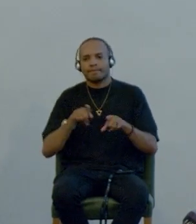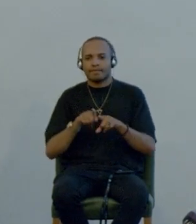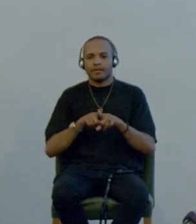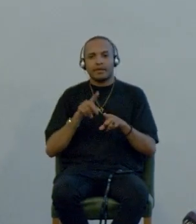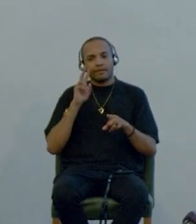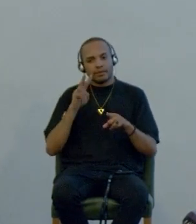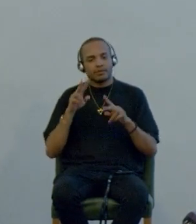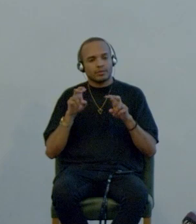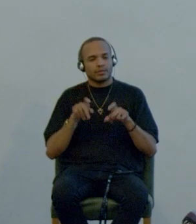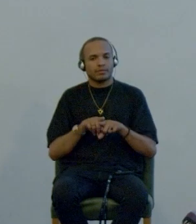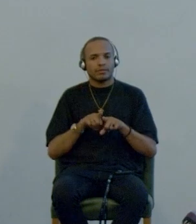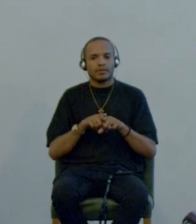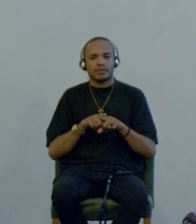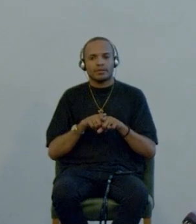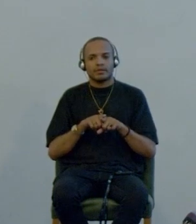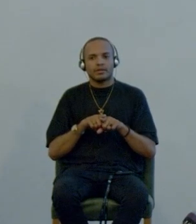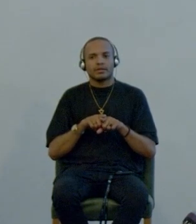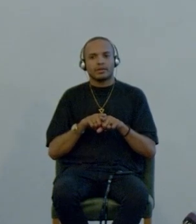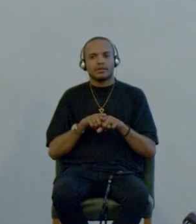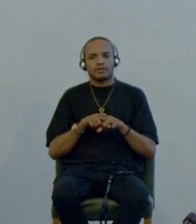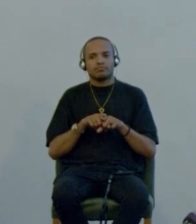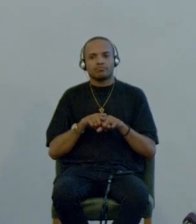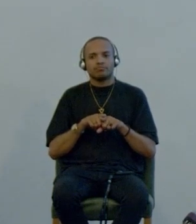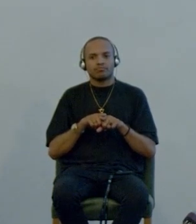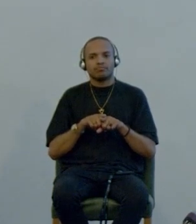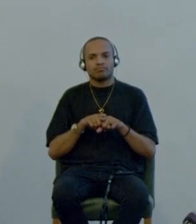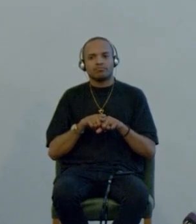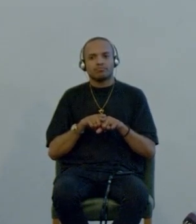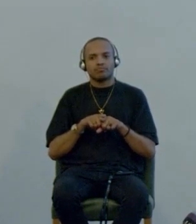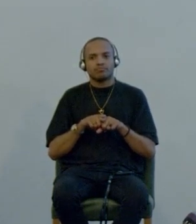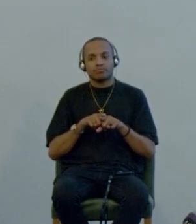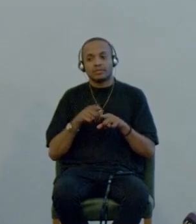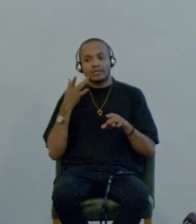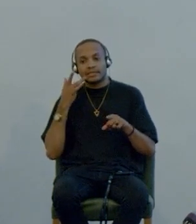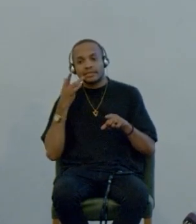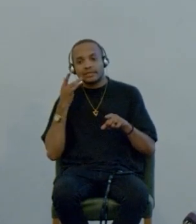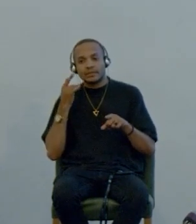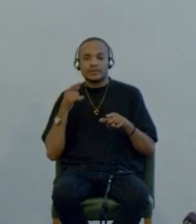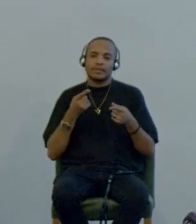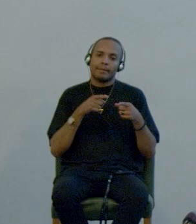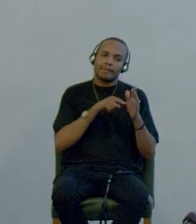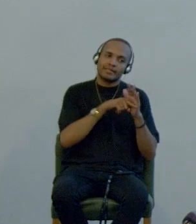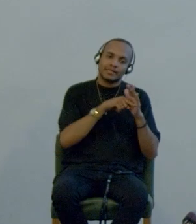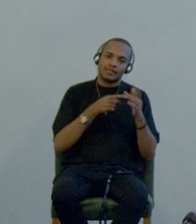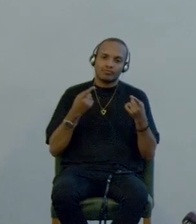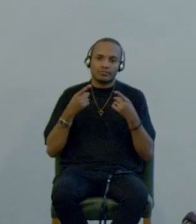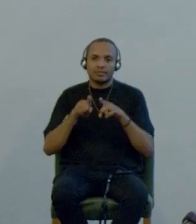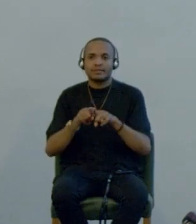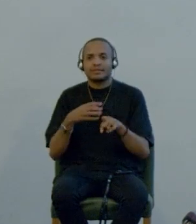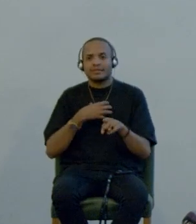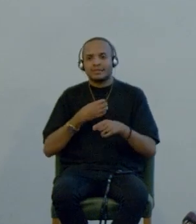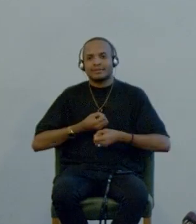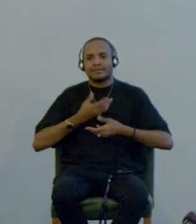deux manières de parler d'espace, c'est deux manières de parler de comment on habite aujourd'hui, cette grande question